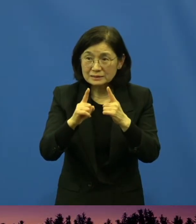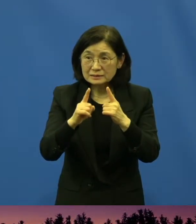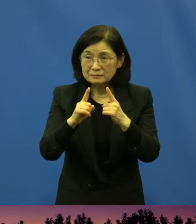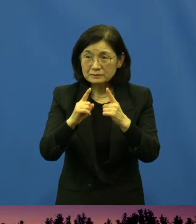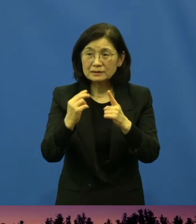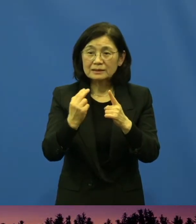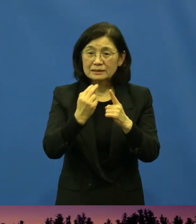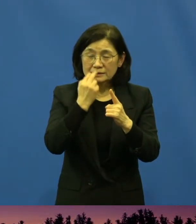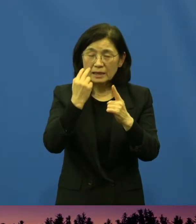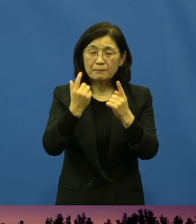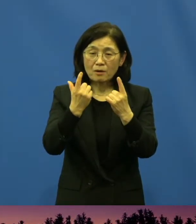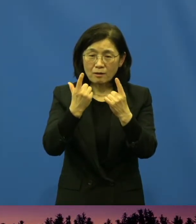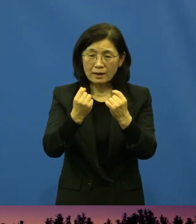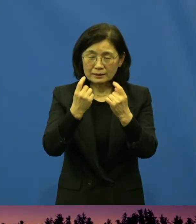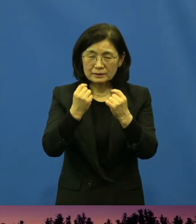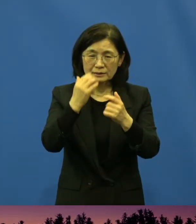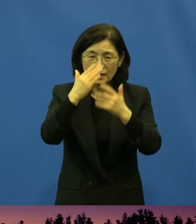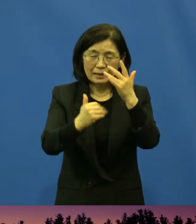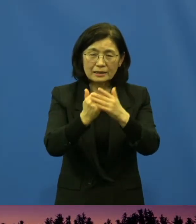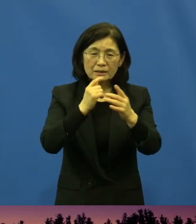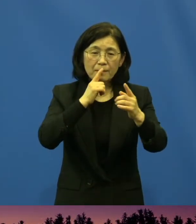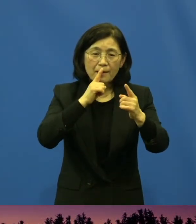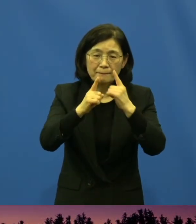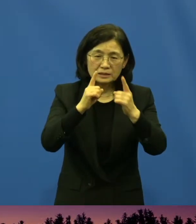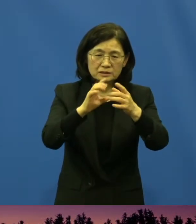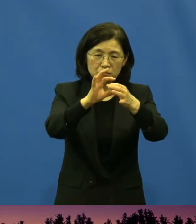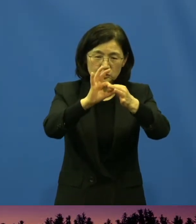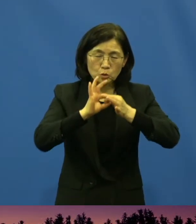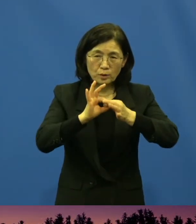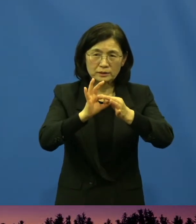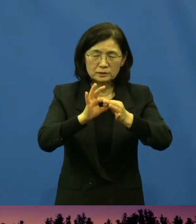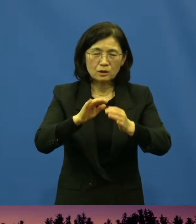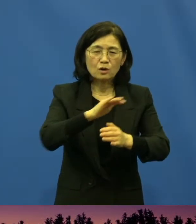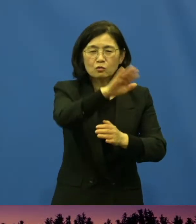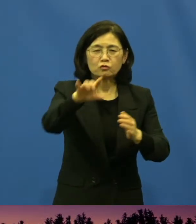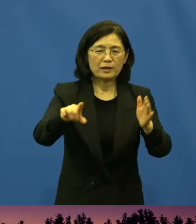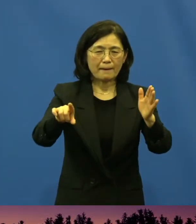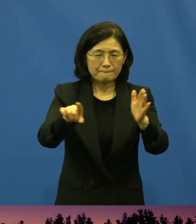말씀 우리를 자라게 하세요. 성장하게 하세요.